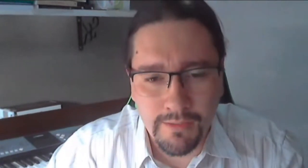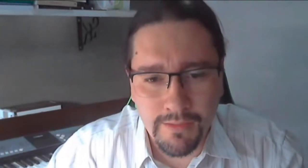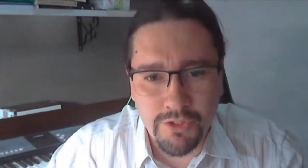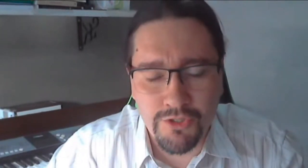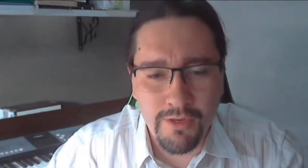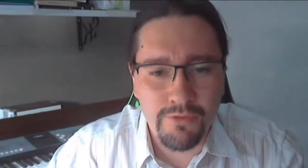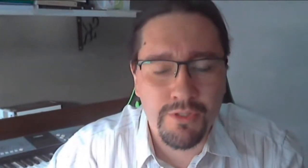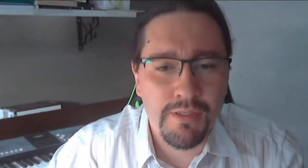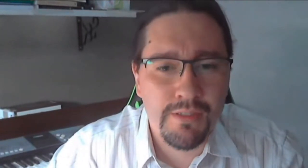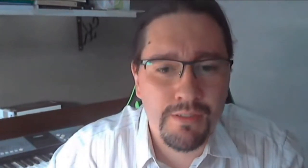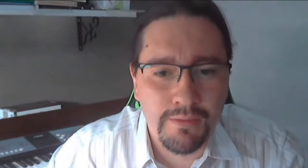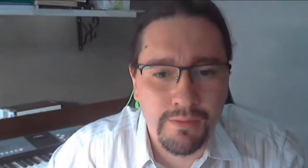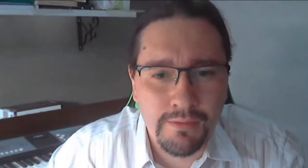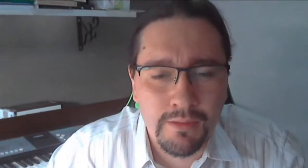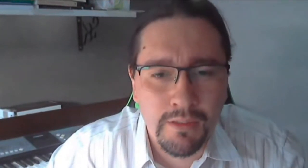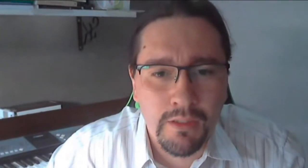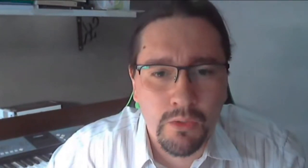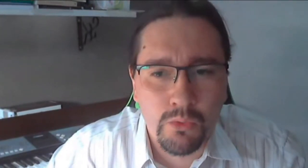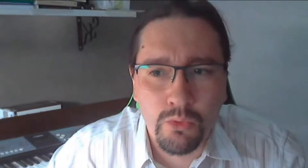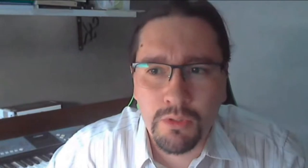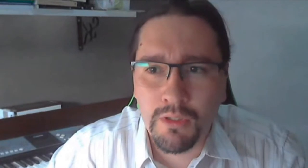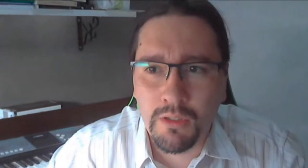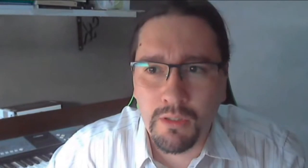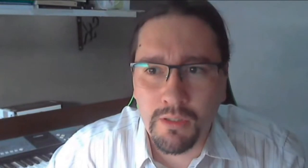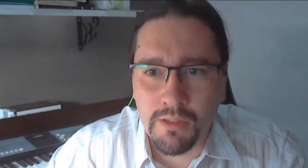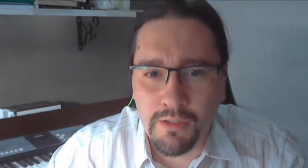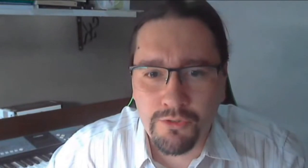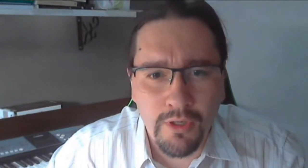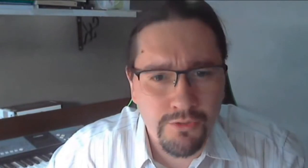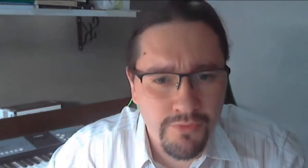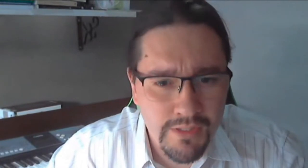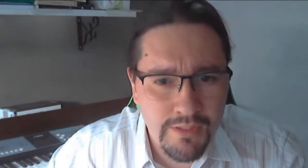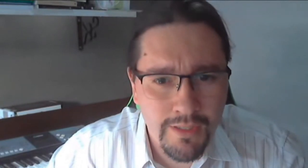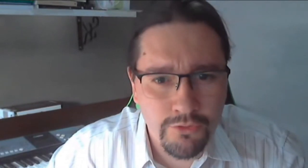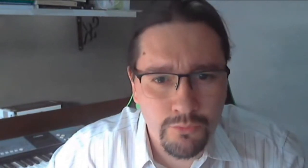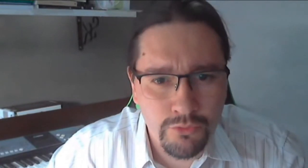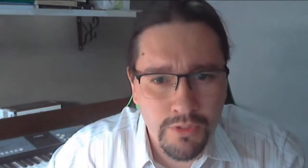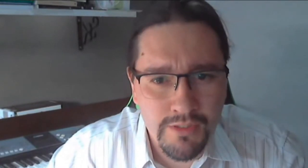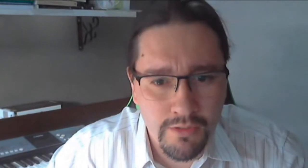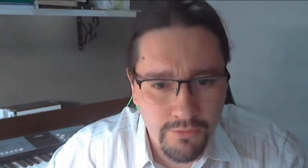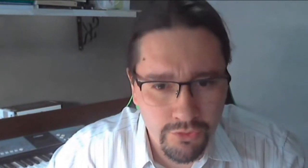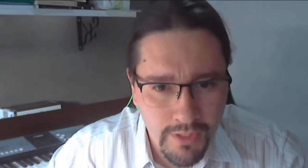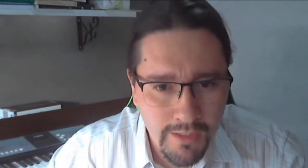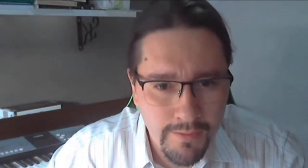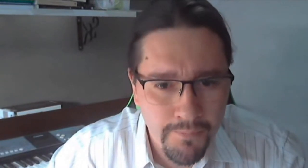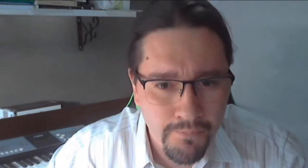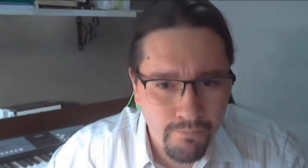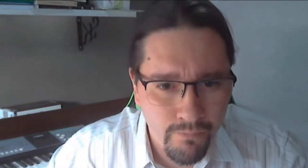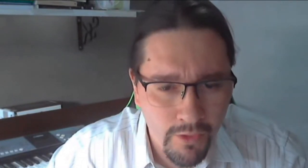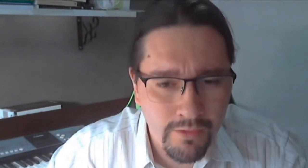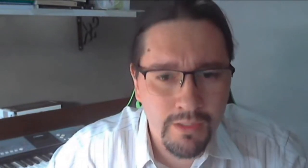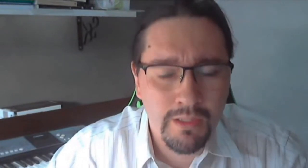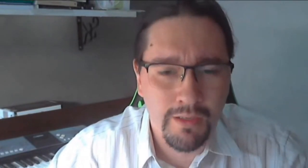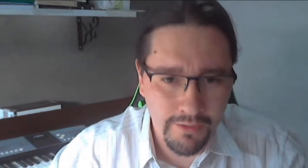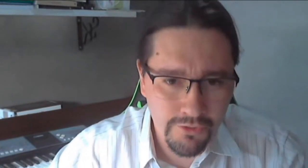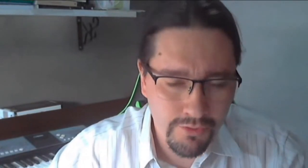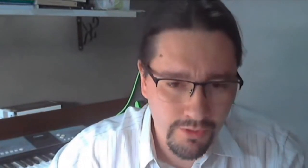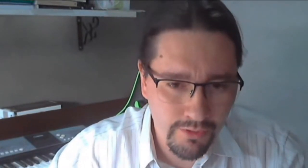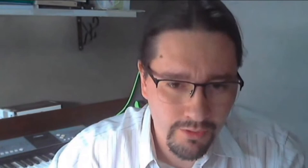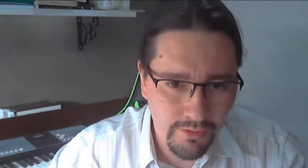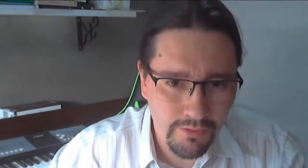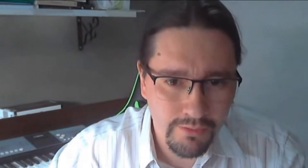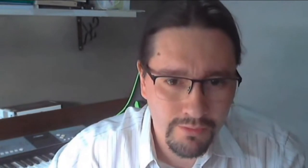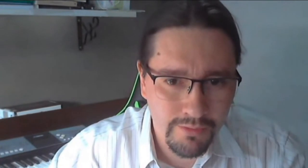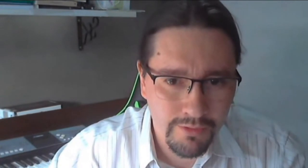queria desejar a vocês, né, toda a sorte e felicidade no mundo nessa nova jornada, né,